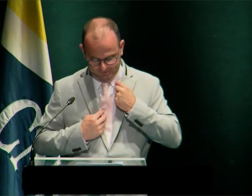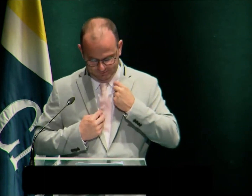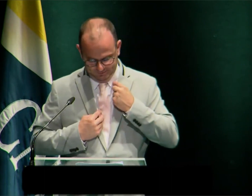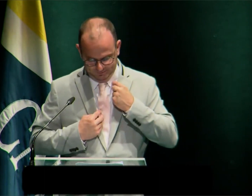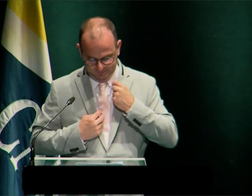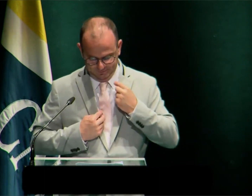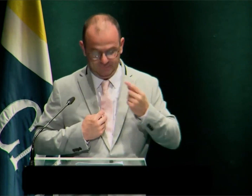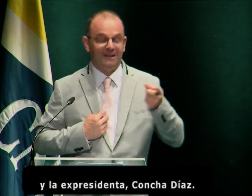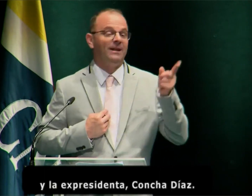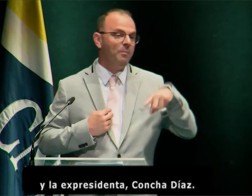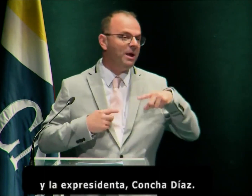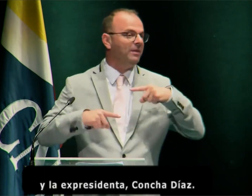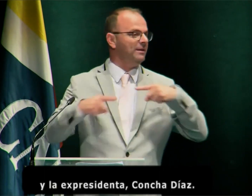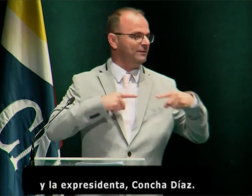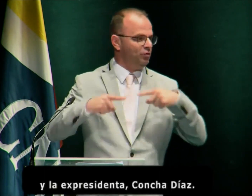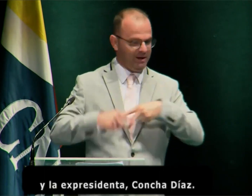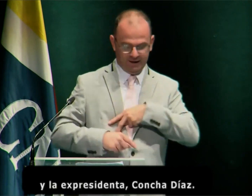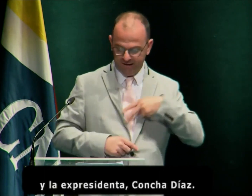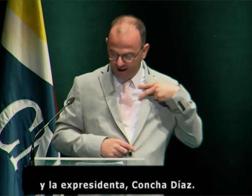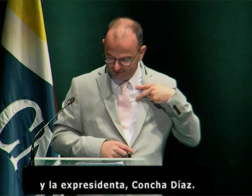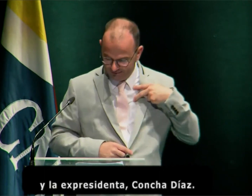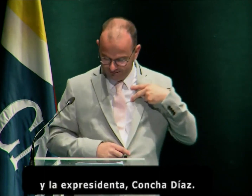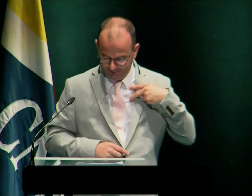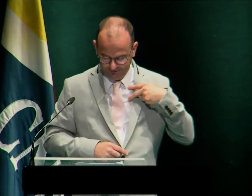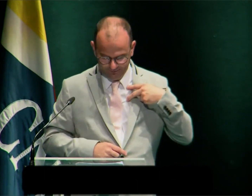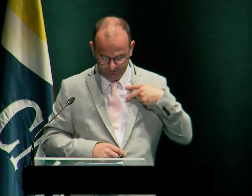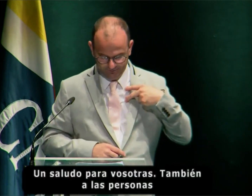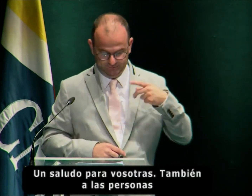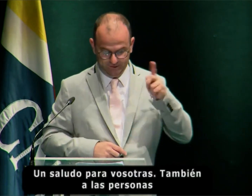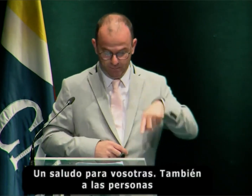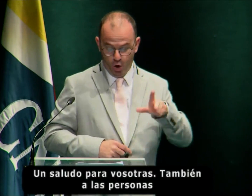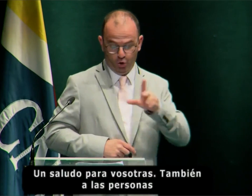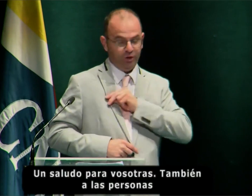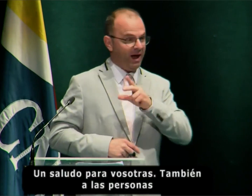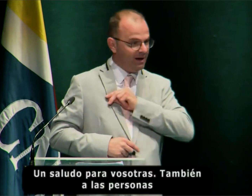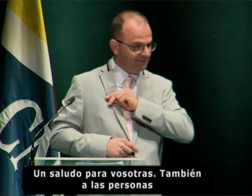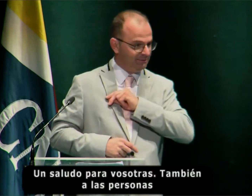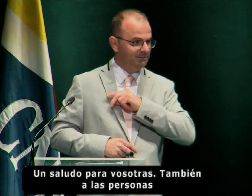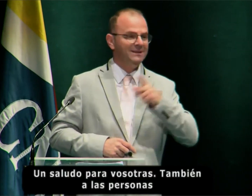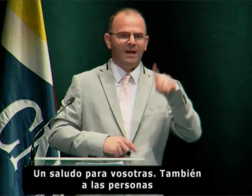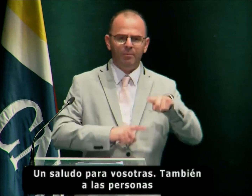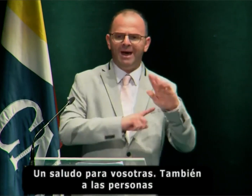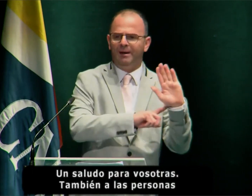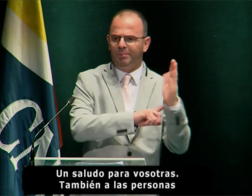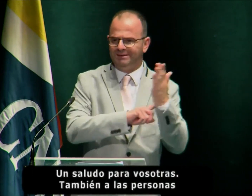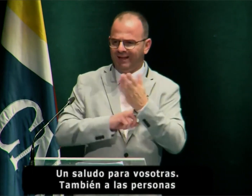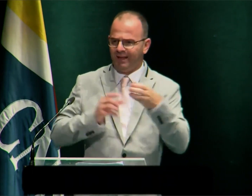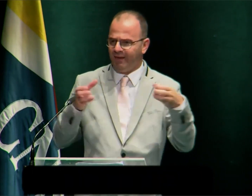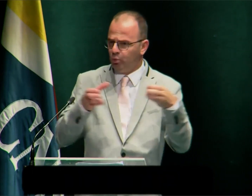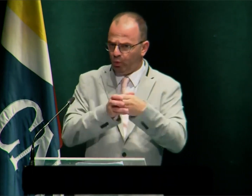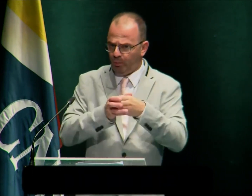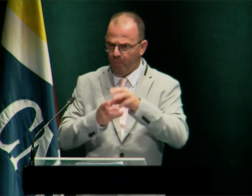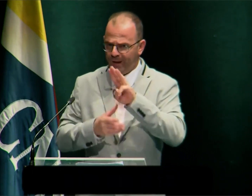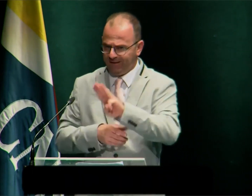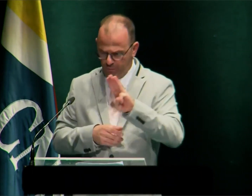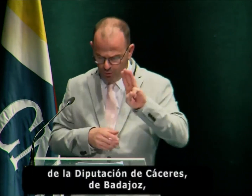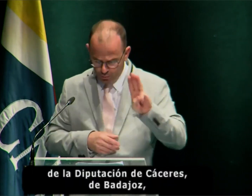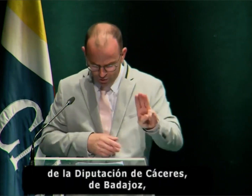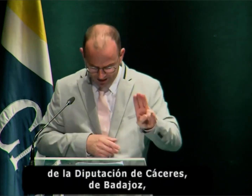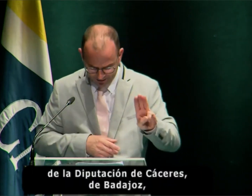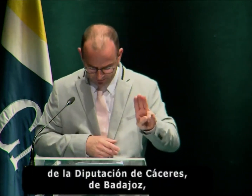Diputación de Cáceres, de Badajoz, así como de las direcciones generales, de la concejalía